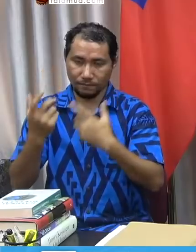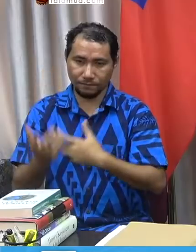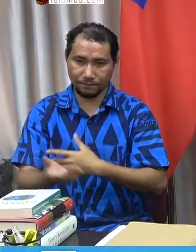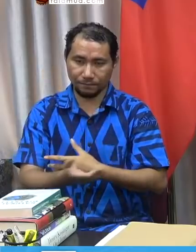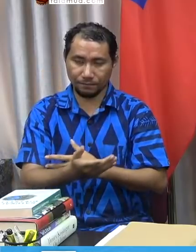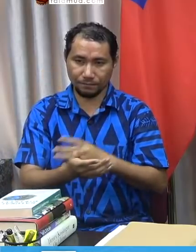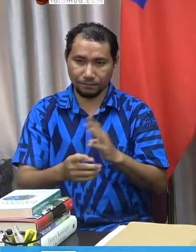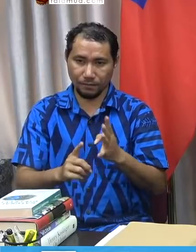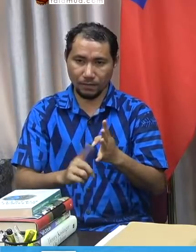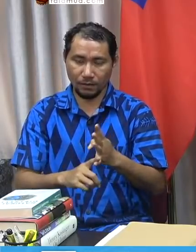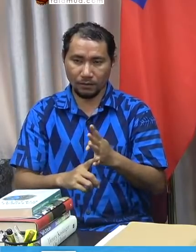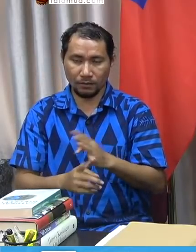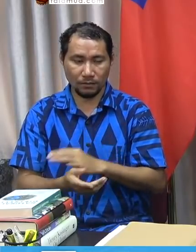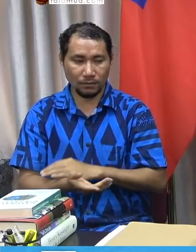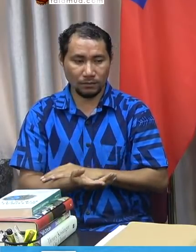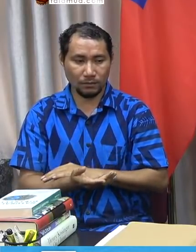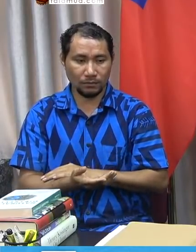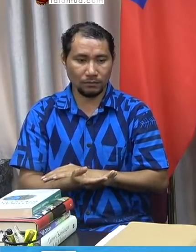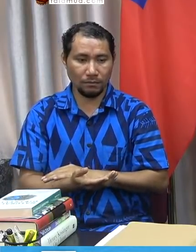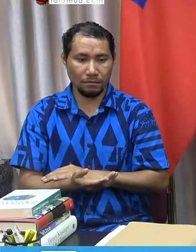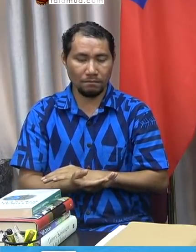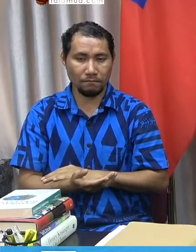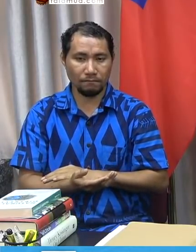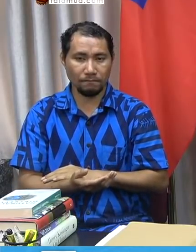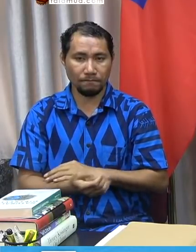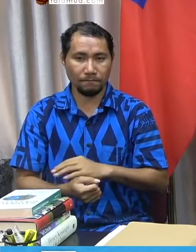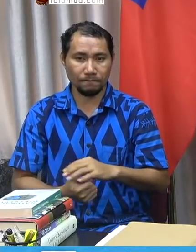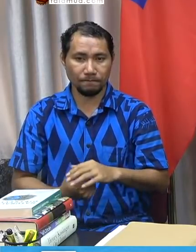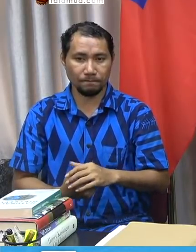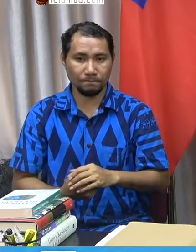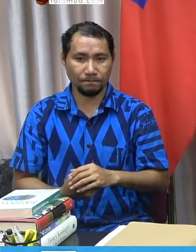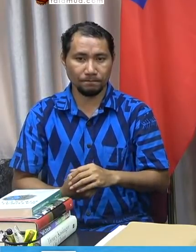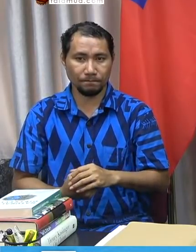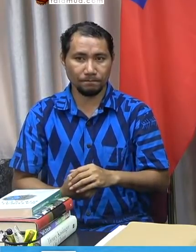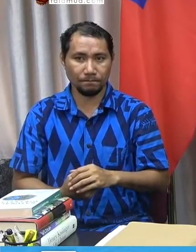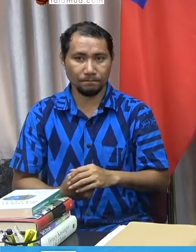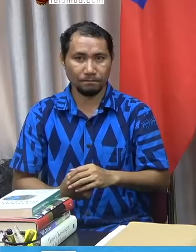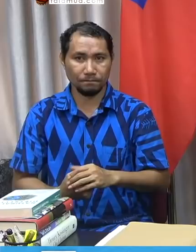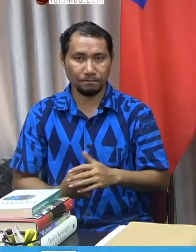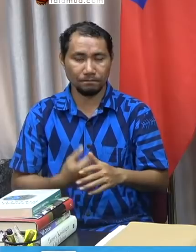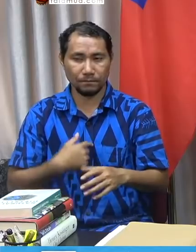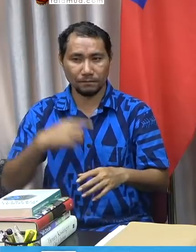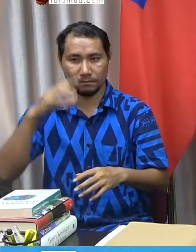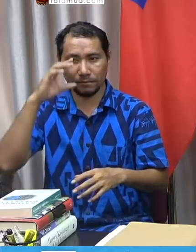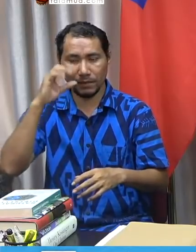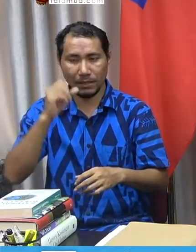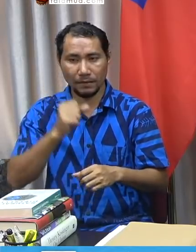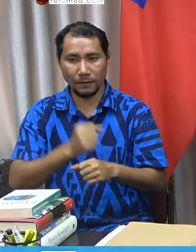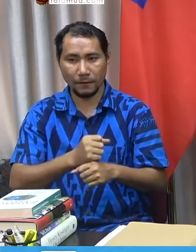ia mai po ile o te manatua